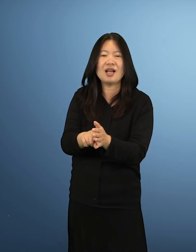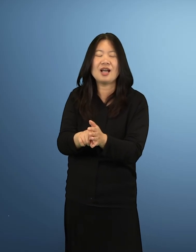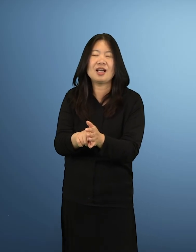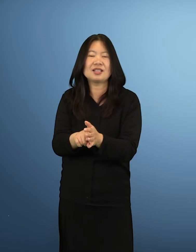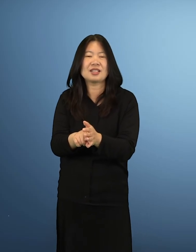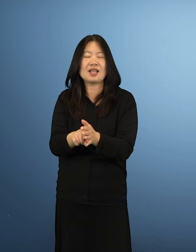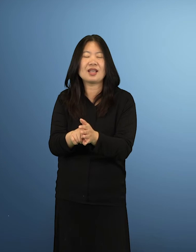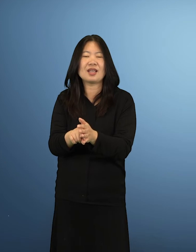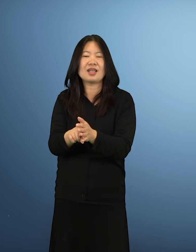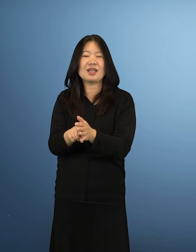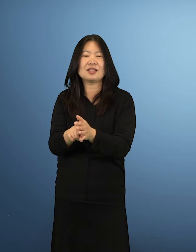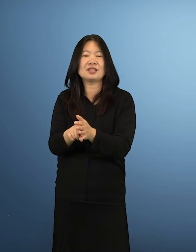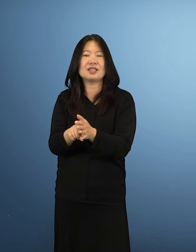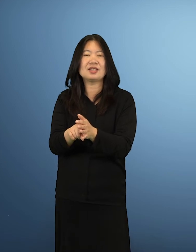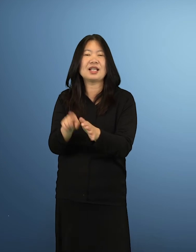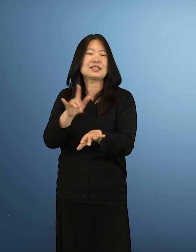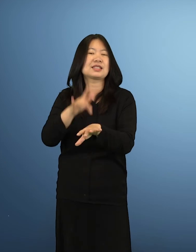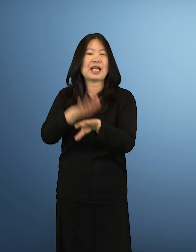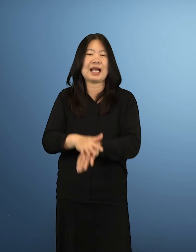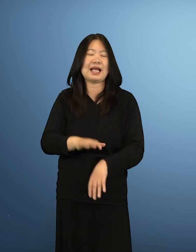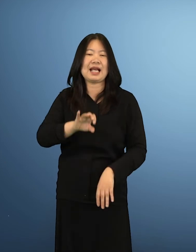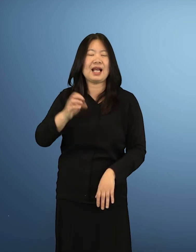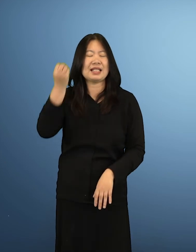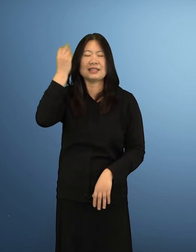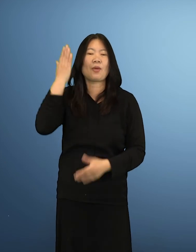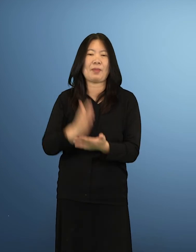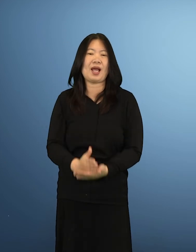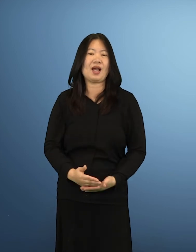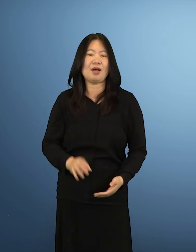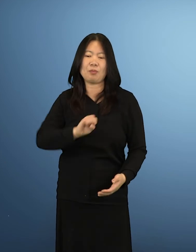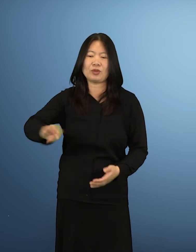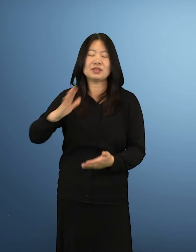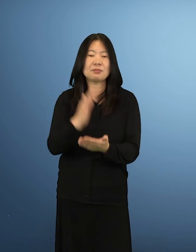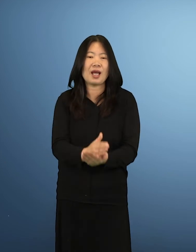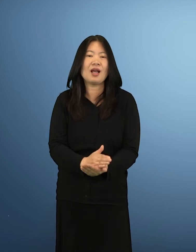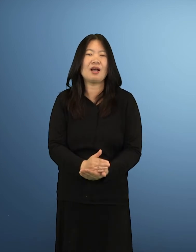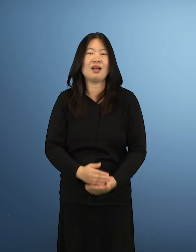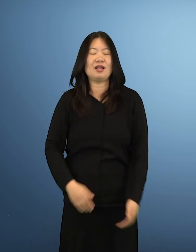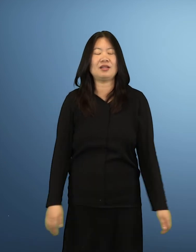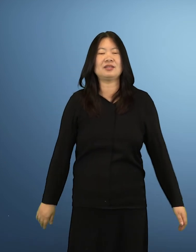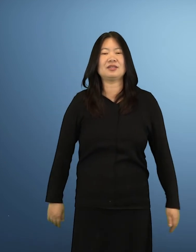잃어버리지 말고 하던 대로 하자. 하던 대로 하자.